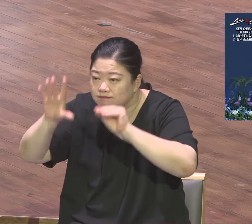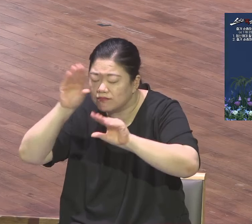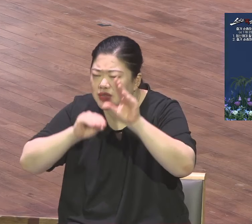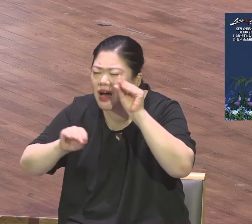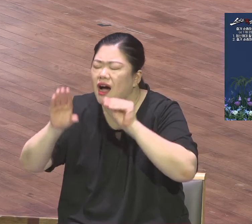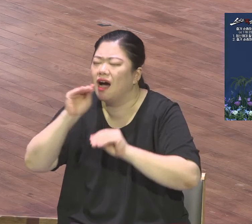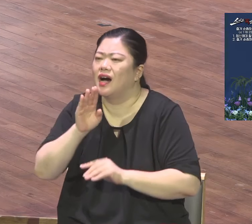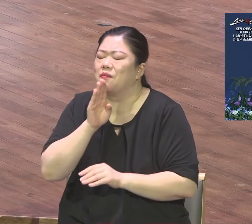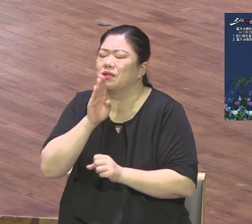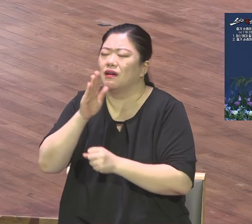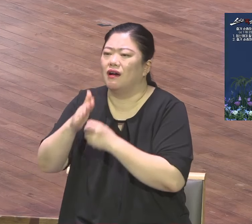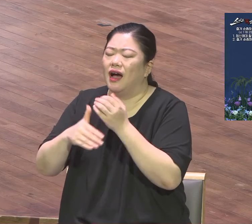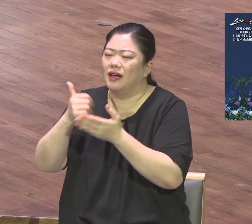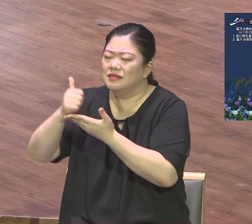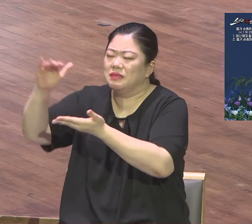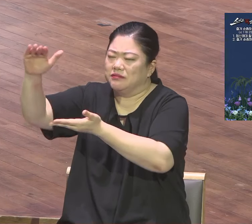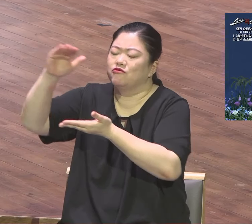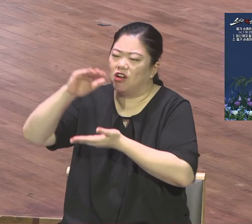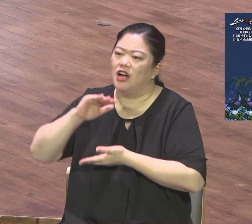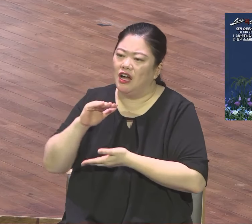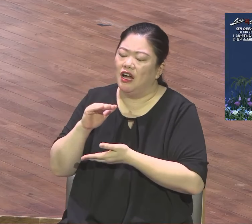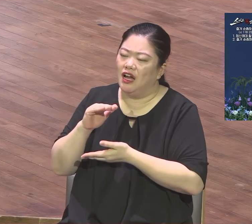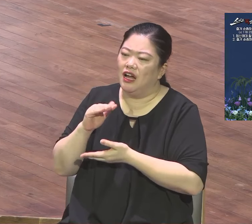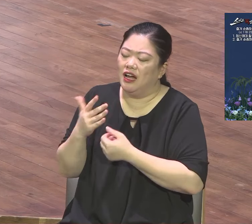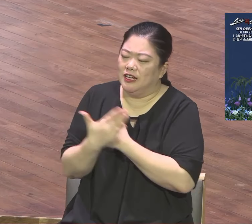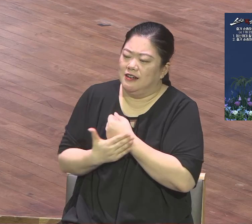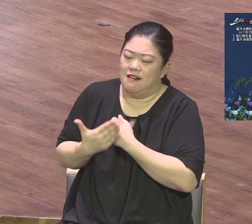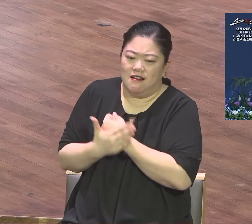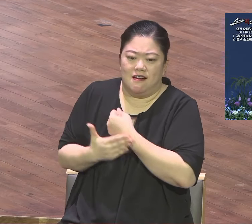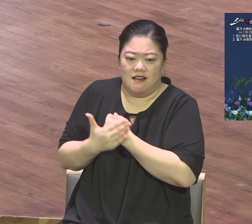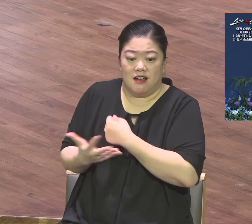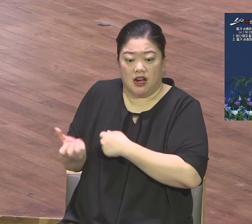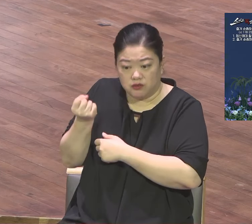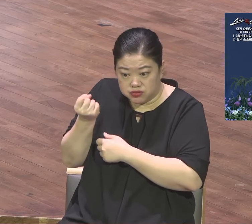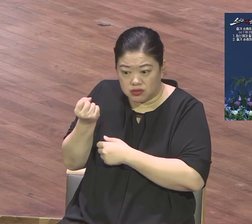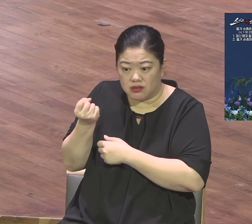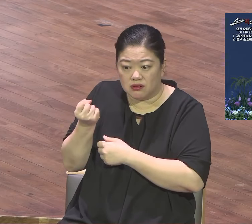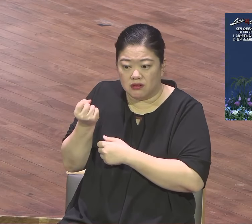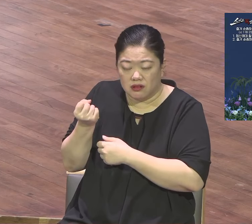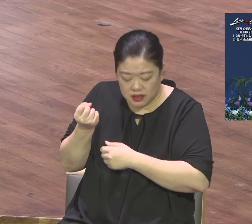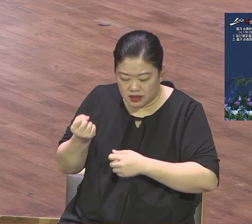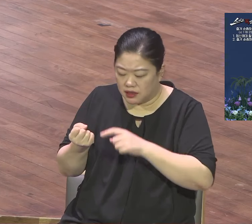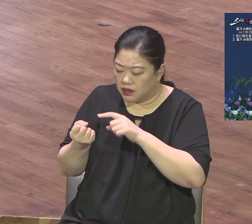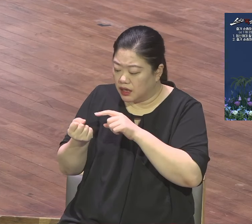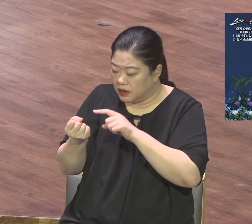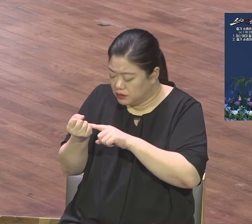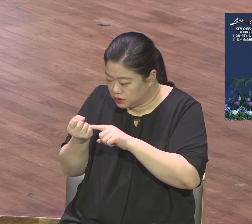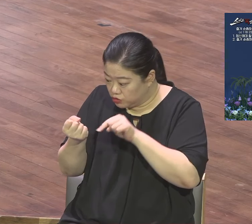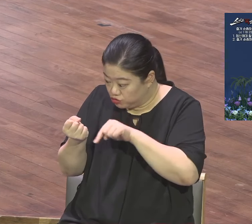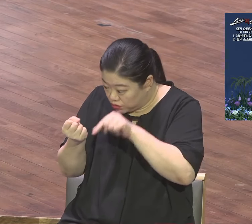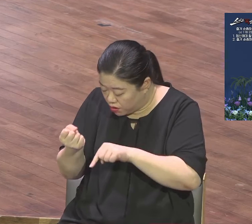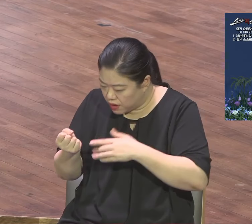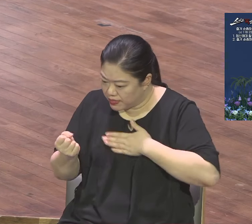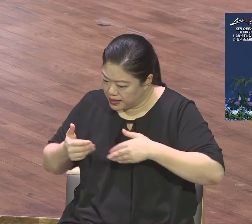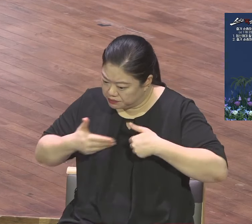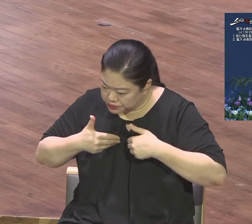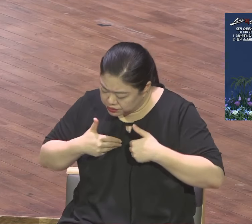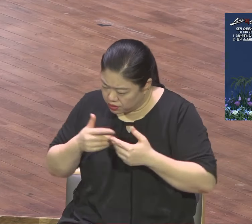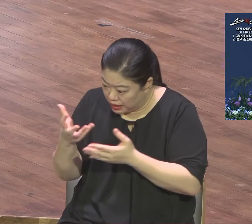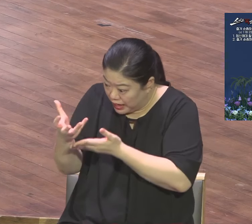하나님의 강단 말씀에 내 인생의 답을 찾게 하여 주옵소서. 말씀의 기도 제목이 답이 되게 하여